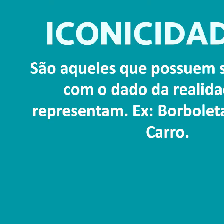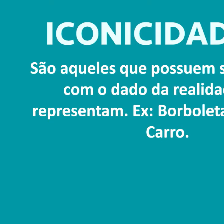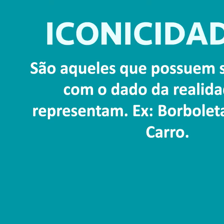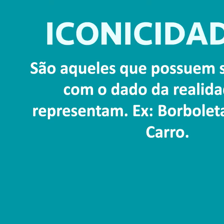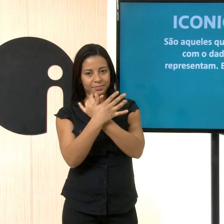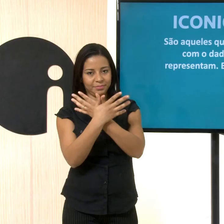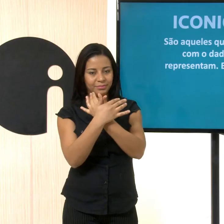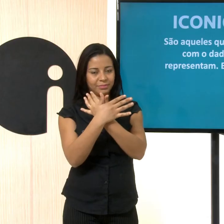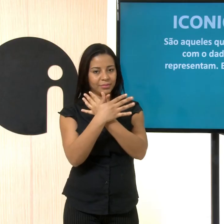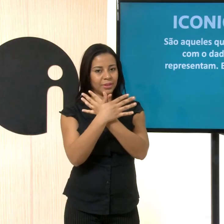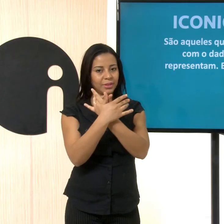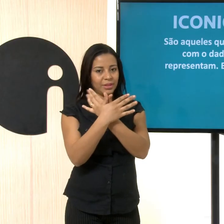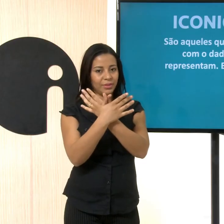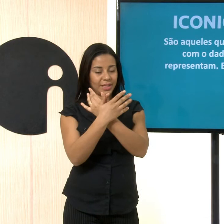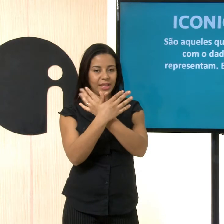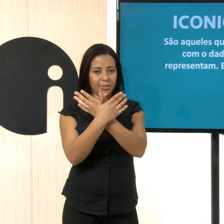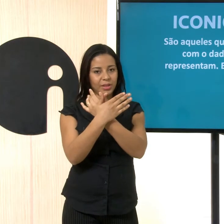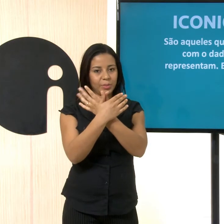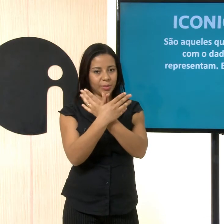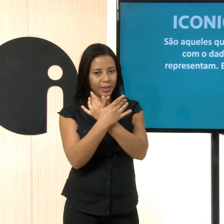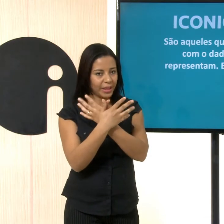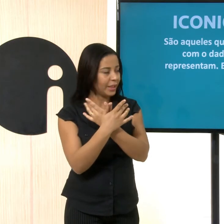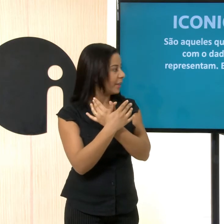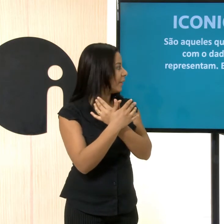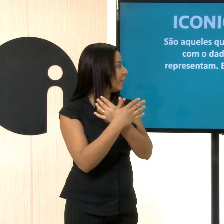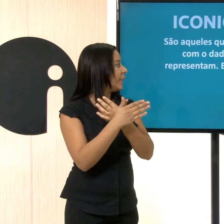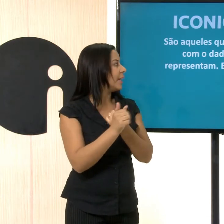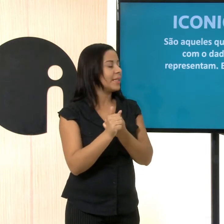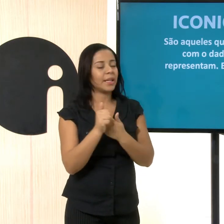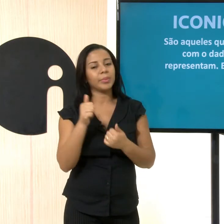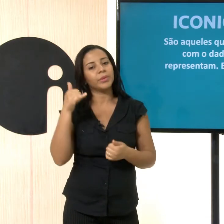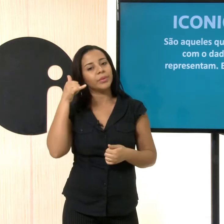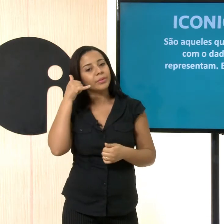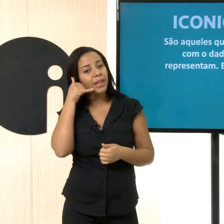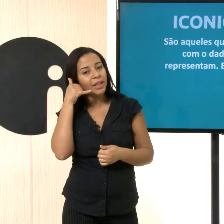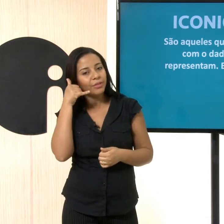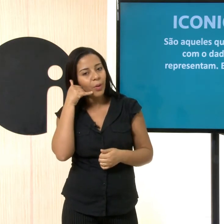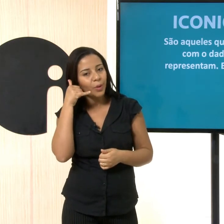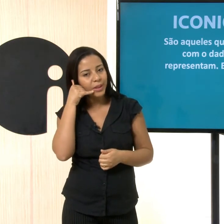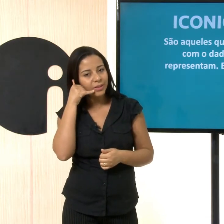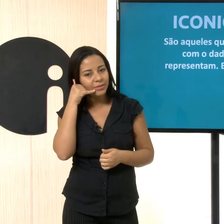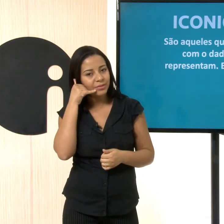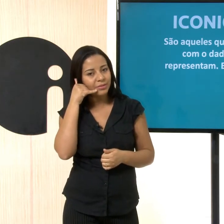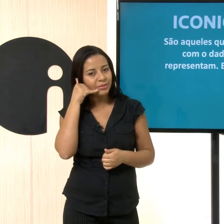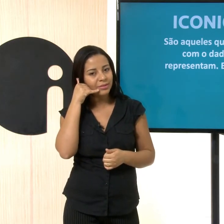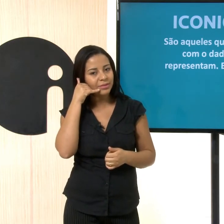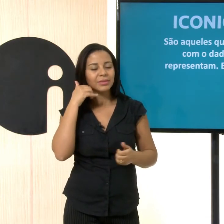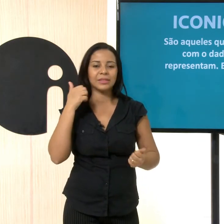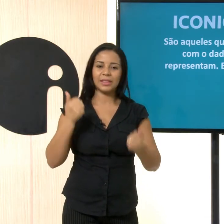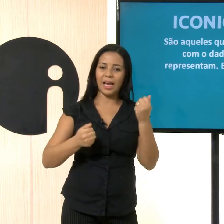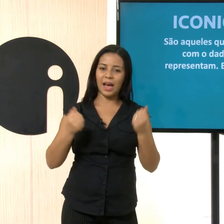borboleta. Você lembra da borboleta? Exemplo, telefone,